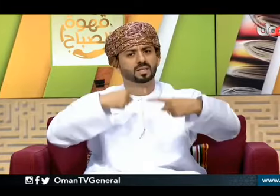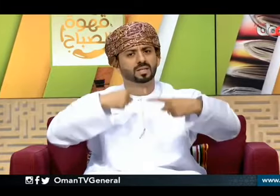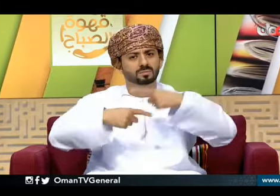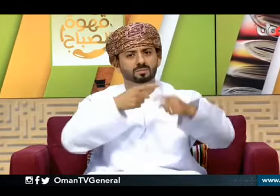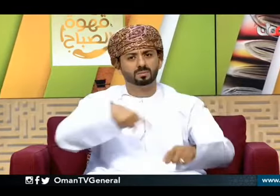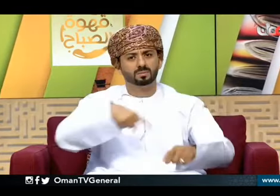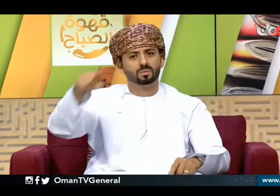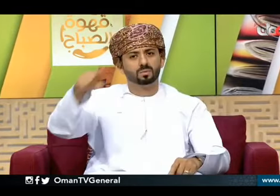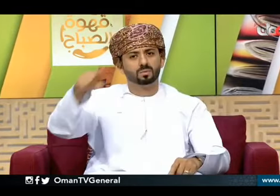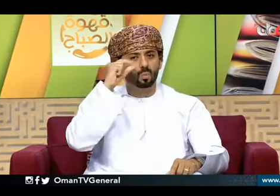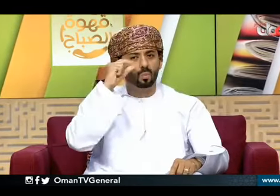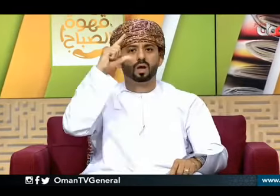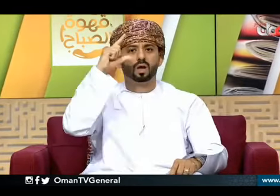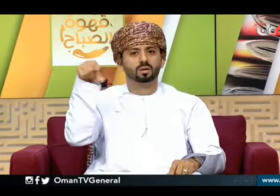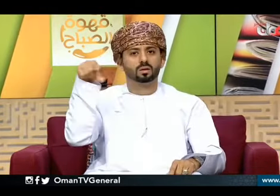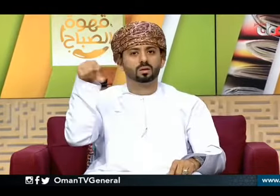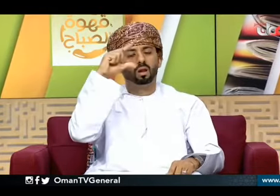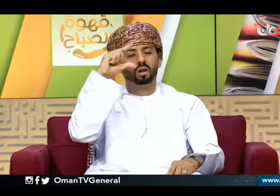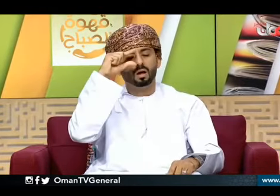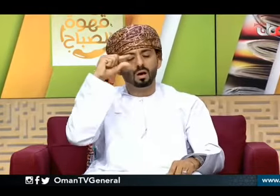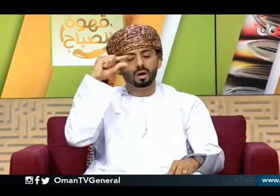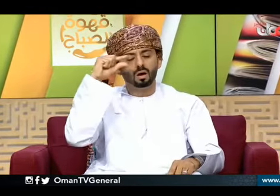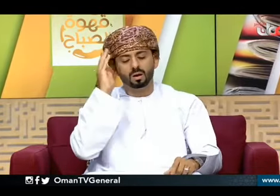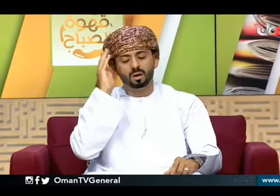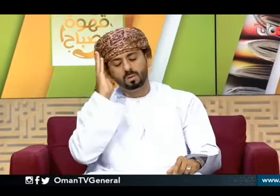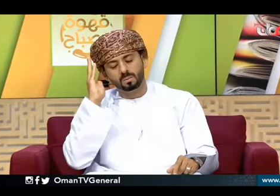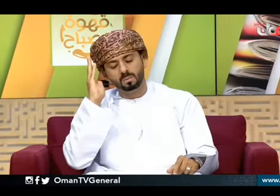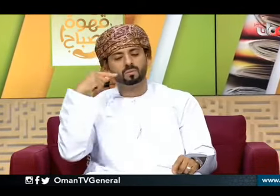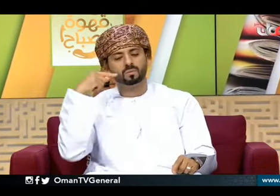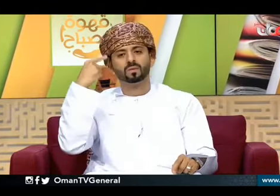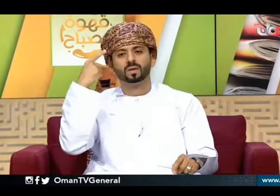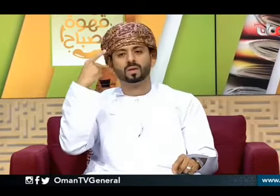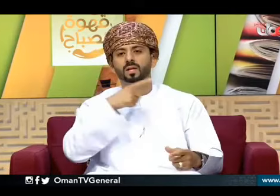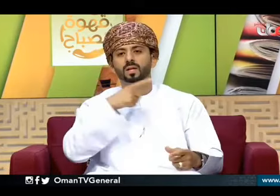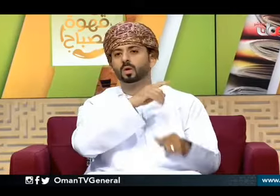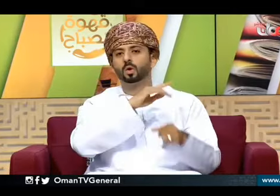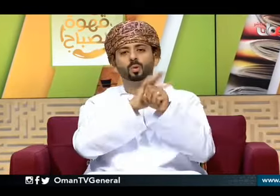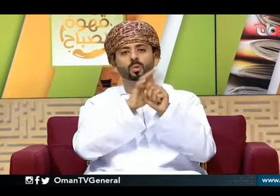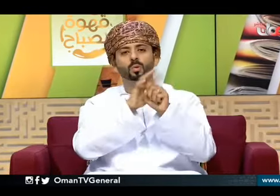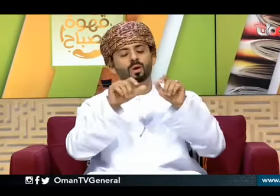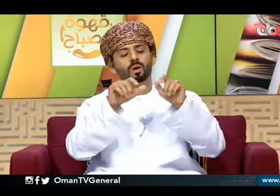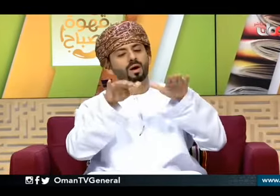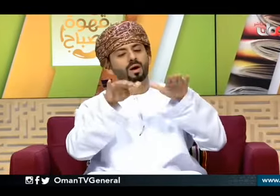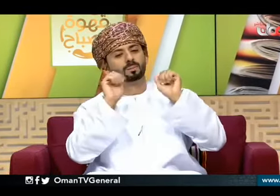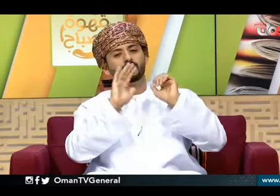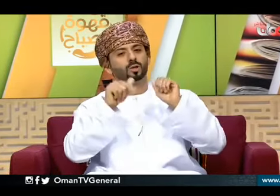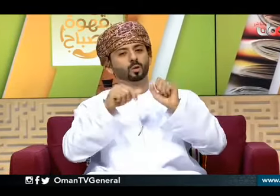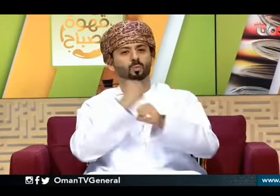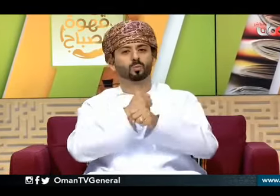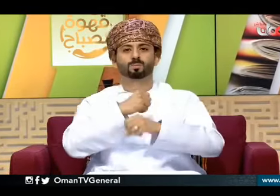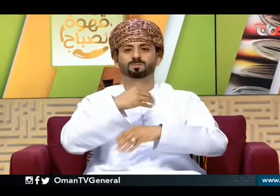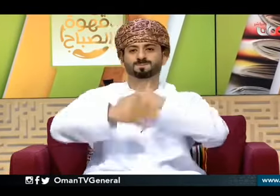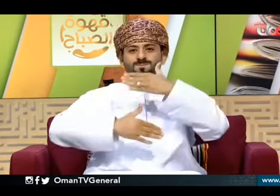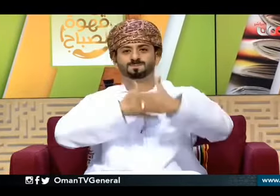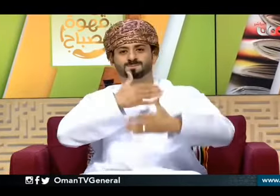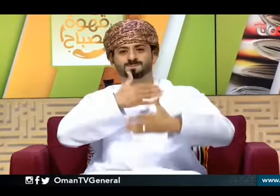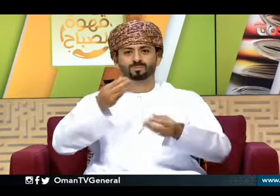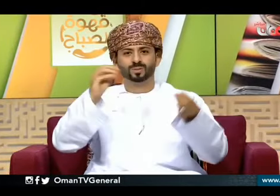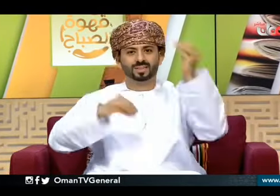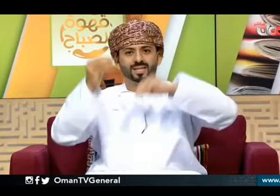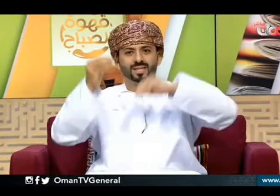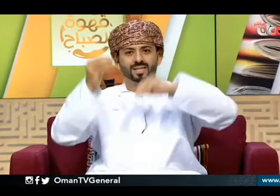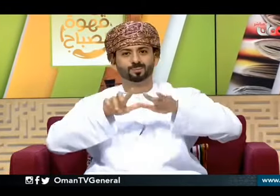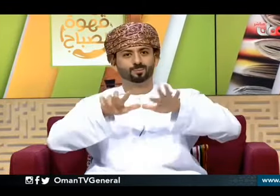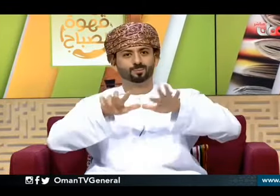من الدعم والمساعدة وتقديم الخدمات للمجتمع من خلال اللجنة العليا والحكومة، ولا بد أن نكون واعين في